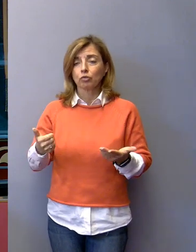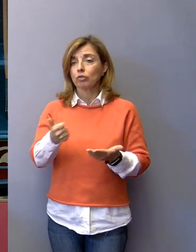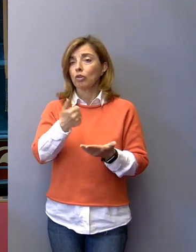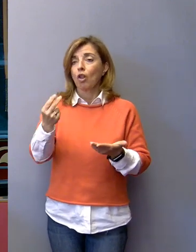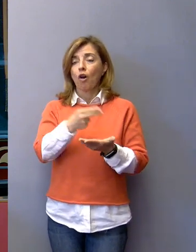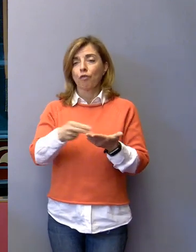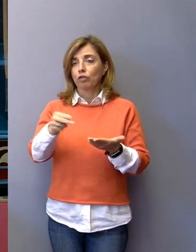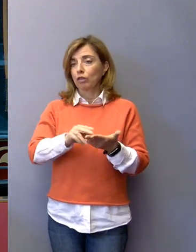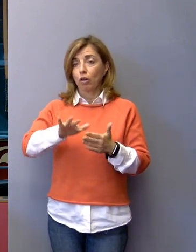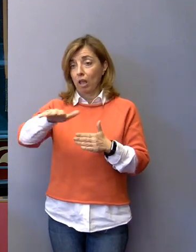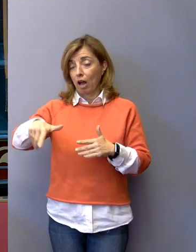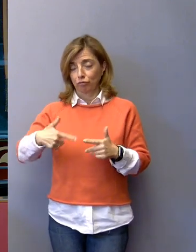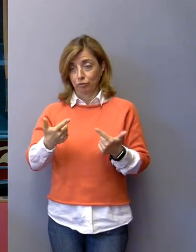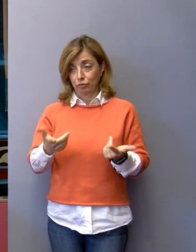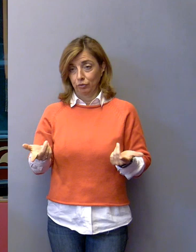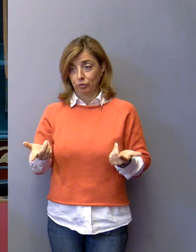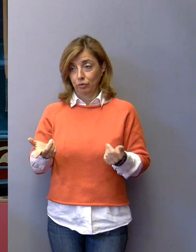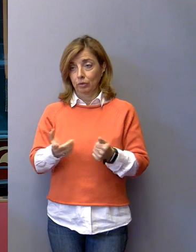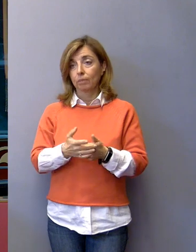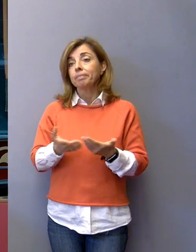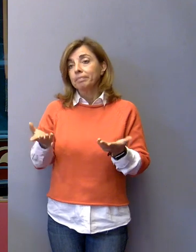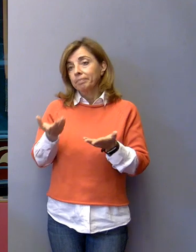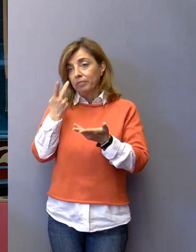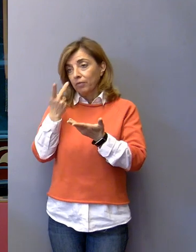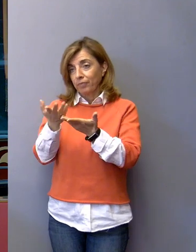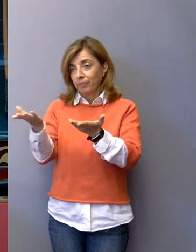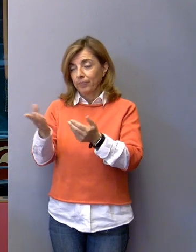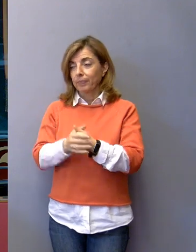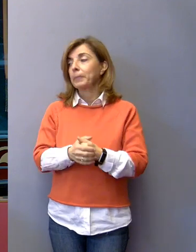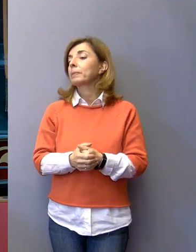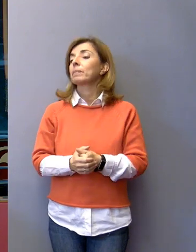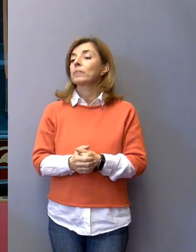votazione e non c'è altro Quindi veda un po' lei